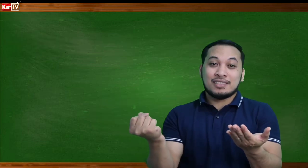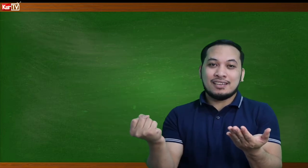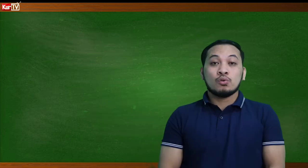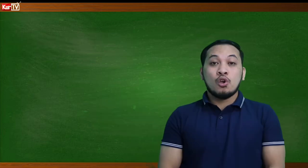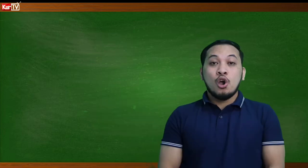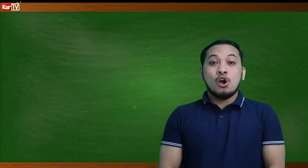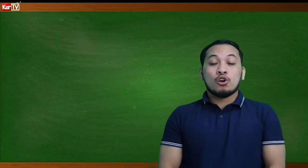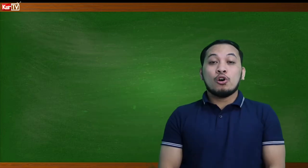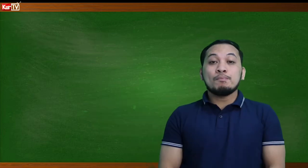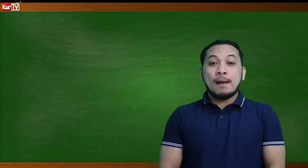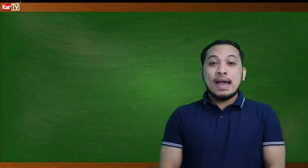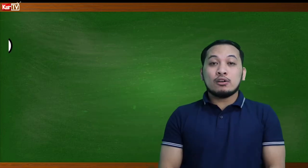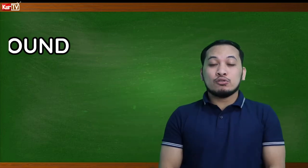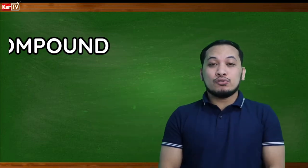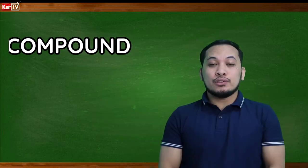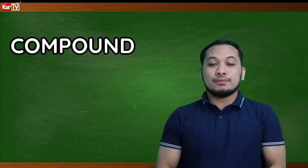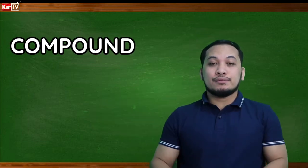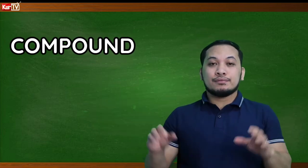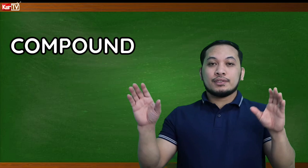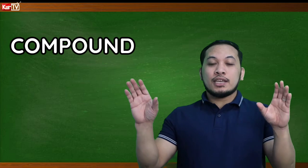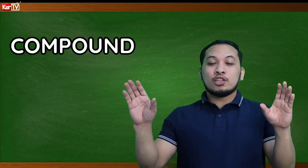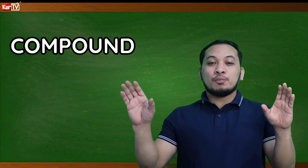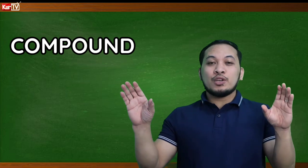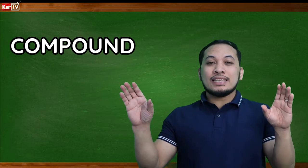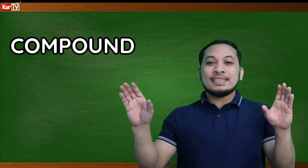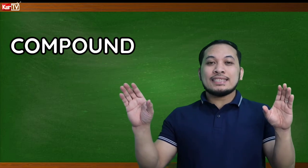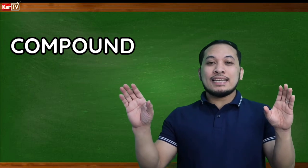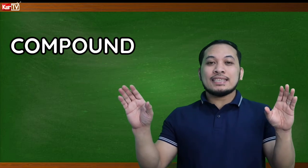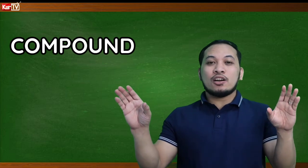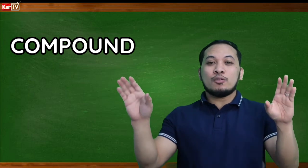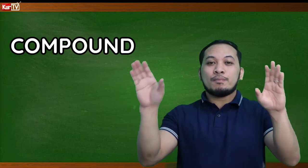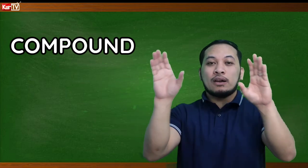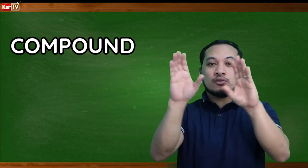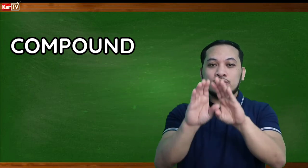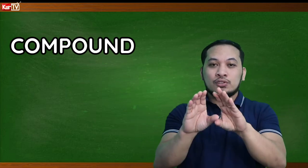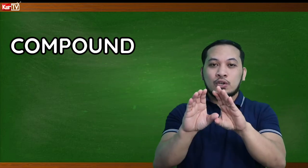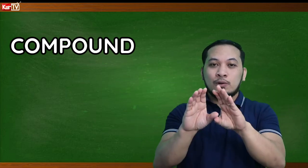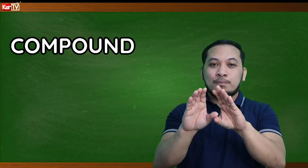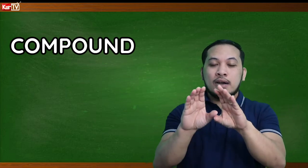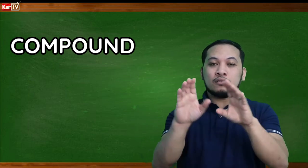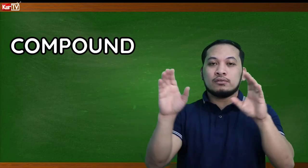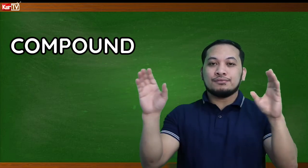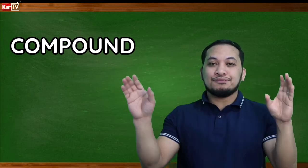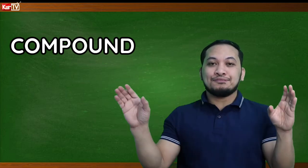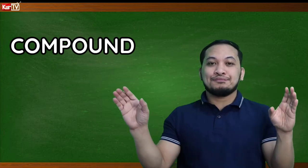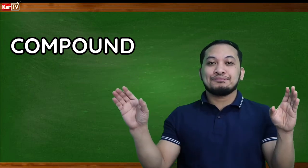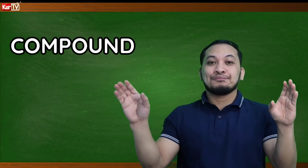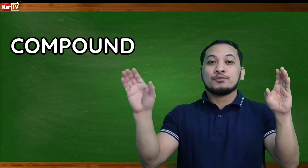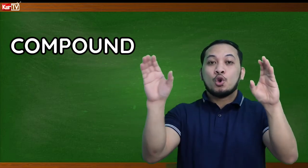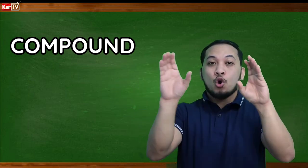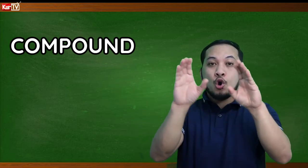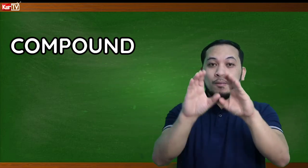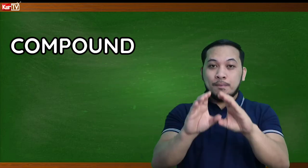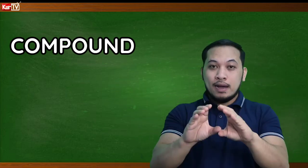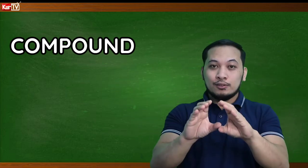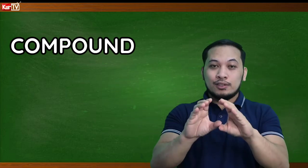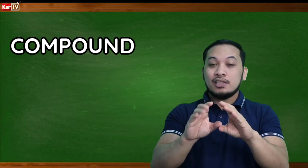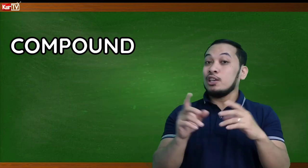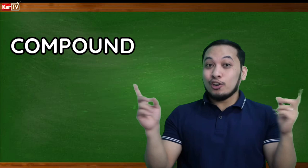Substance. Compound. Ganito po natin isisedyas ang compound. Compound. Compound. Hindi yung